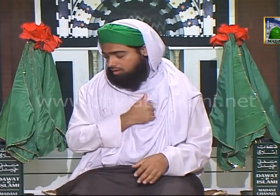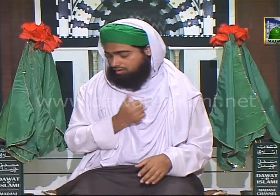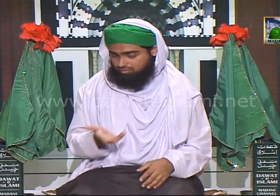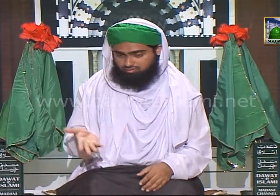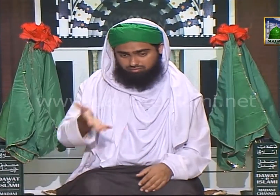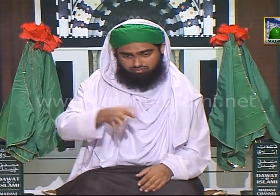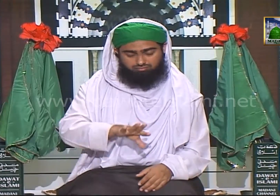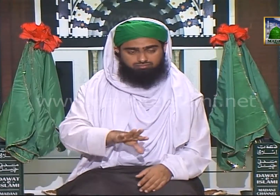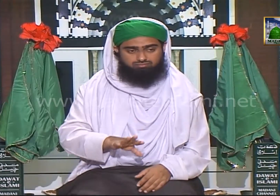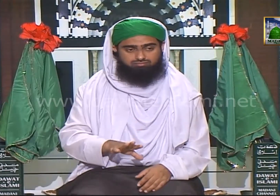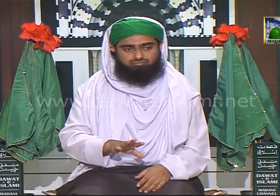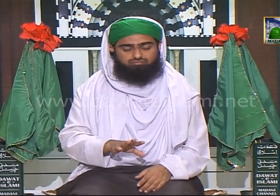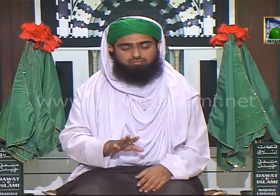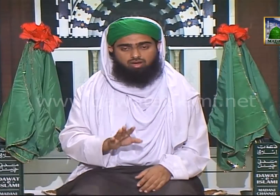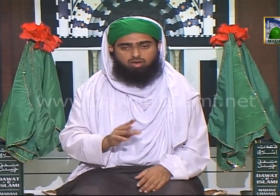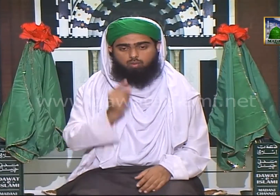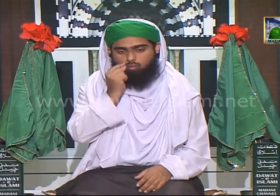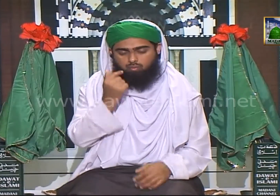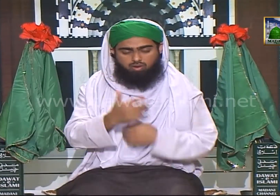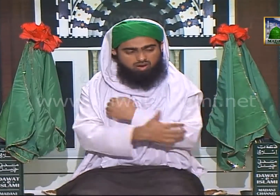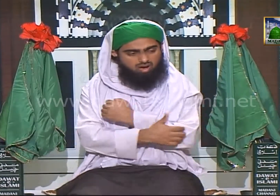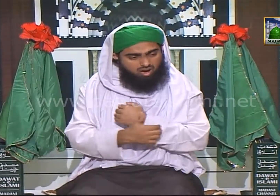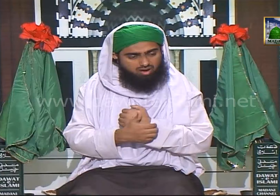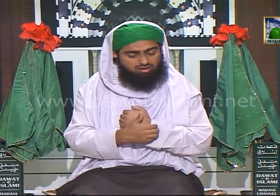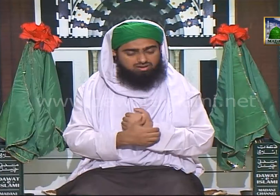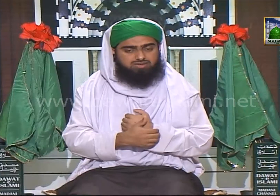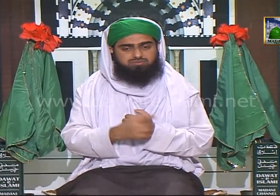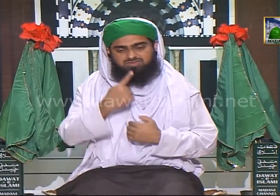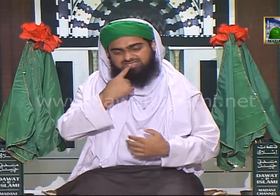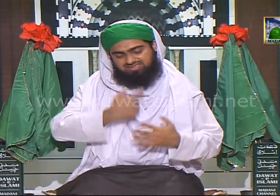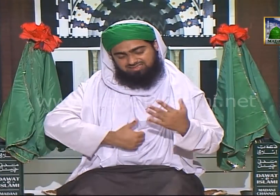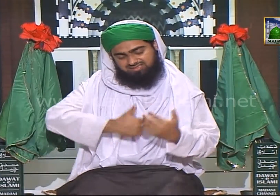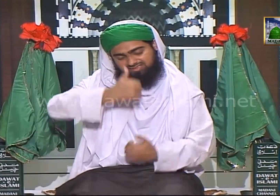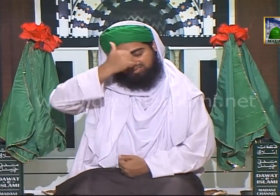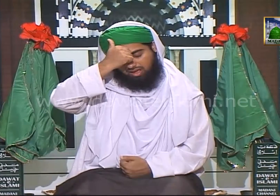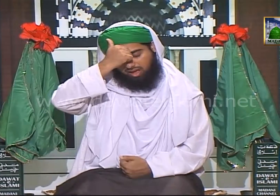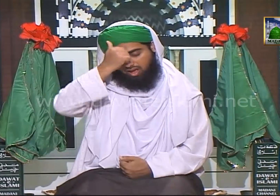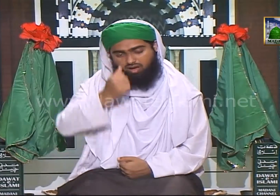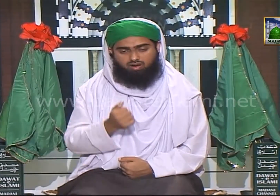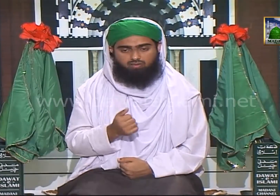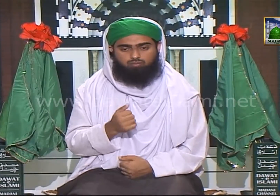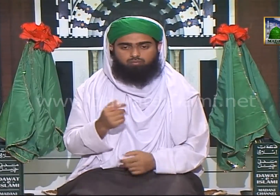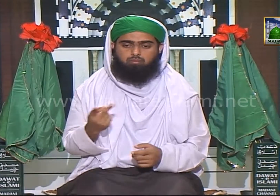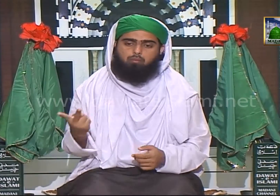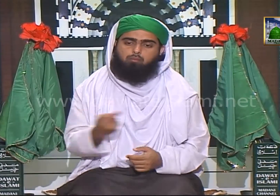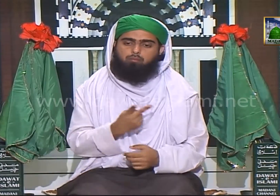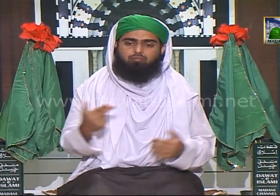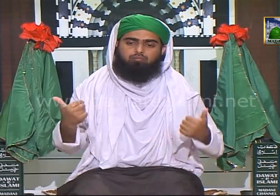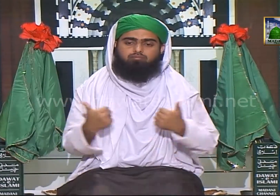جو لاوارث ملتا ہے، اس لاوارث کی لاش پر جو کفن لپیٹا جاتا ہے وہی کفن بڑے سے بڑا